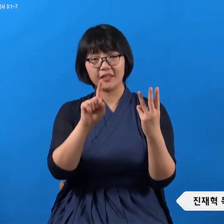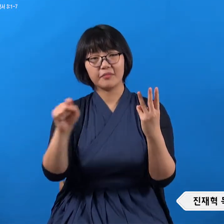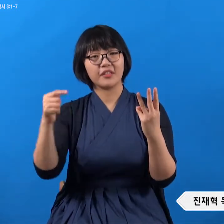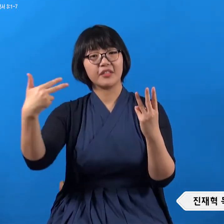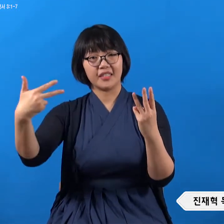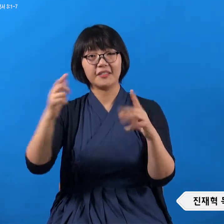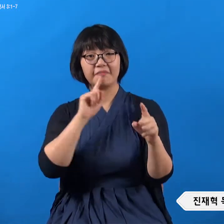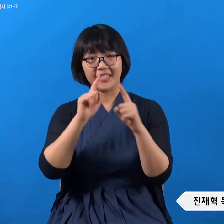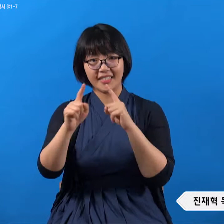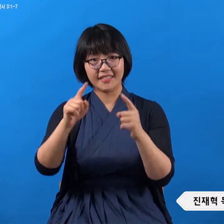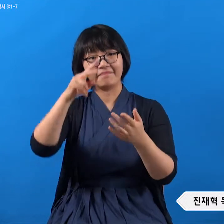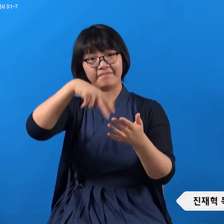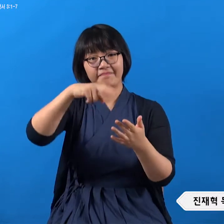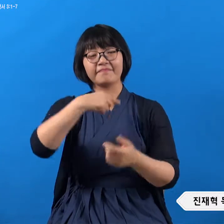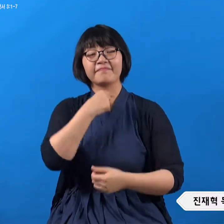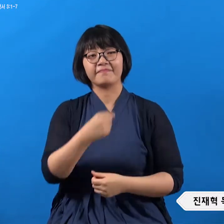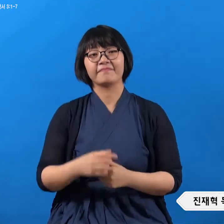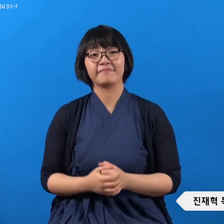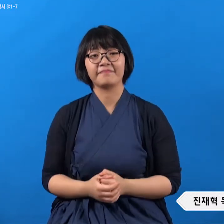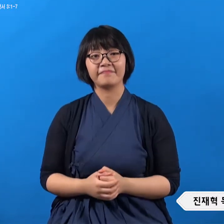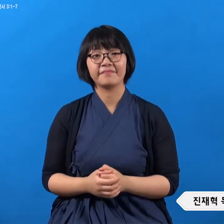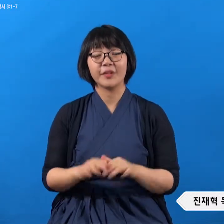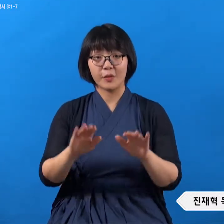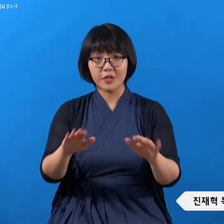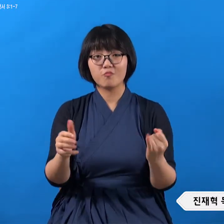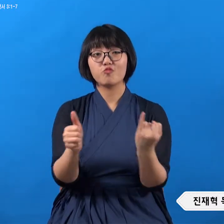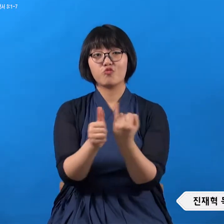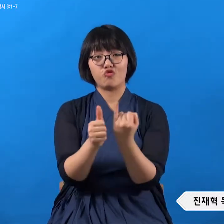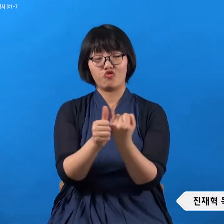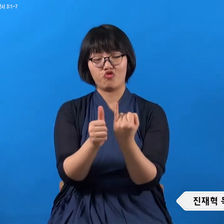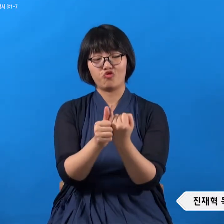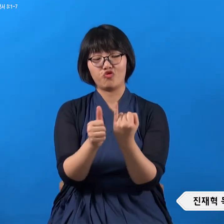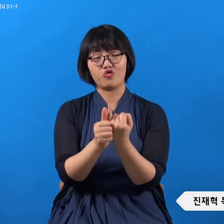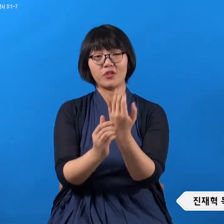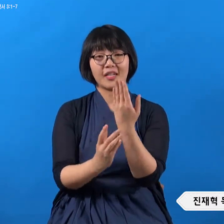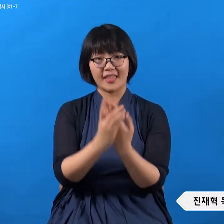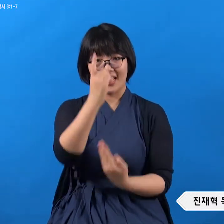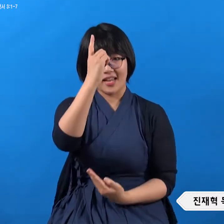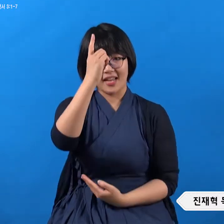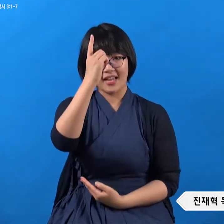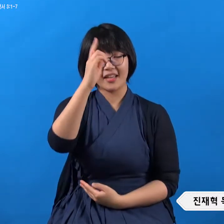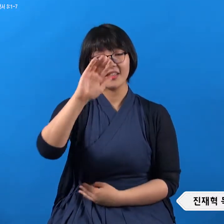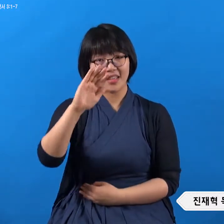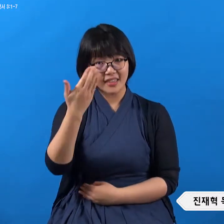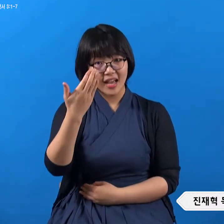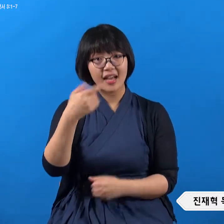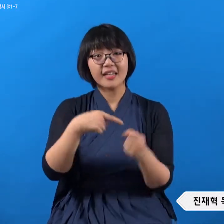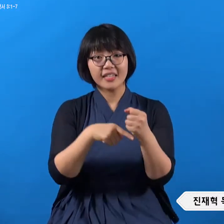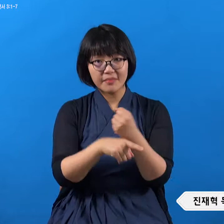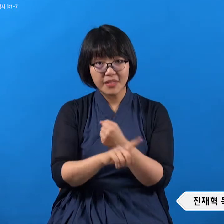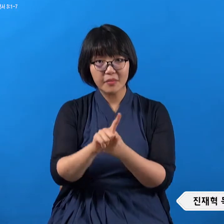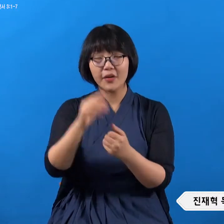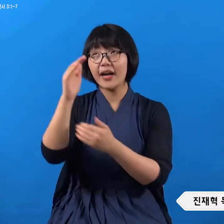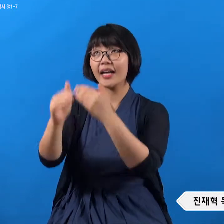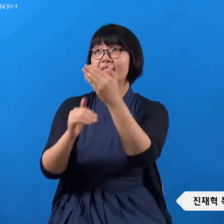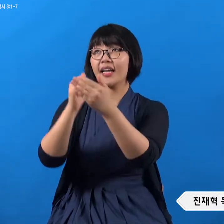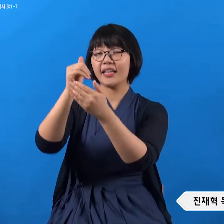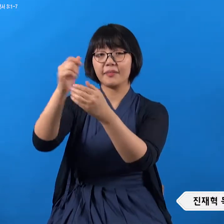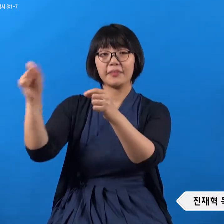7절까지 말씀을 봅니다. 이 부부됨의 하나됨은 하나님 앞에서